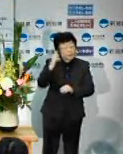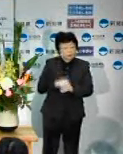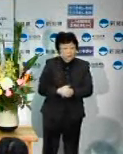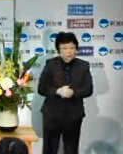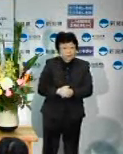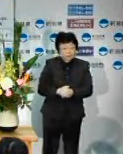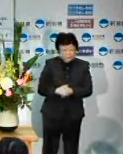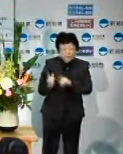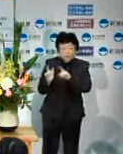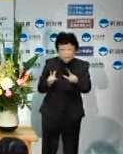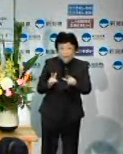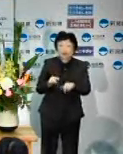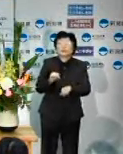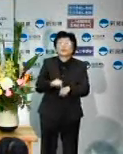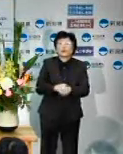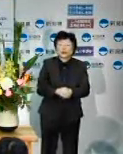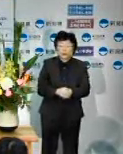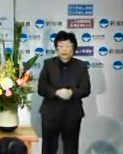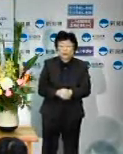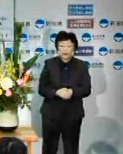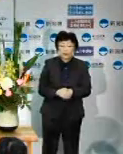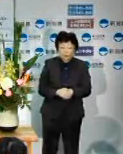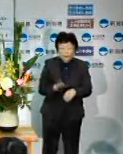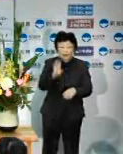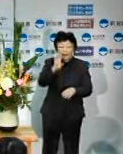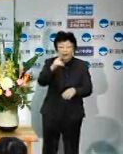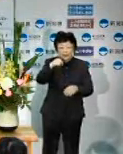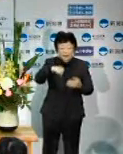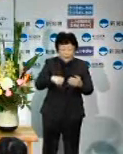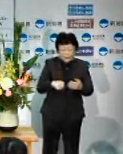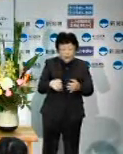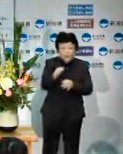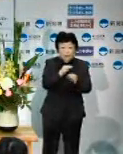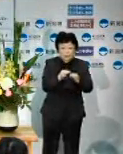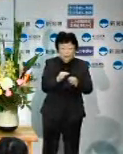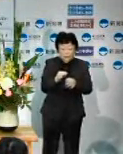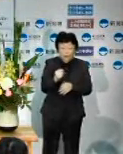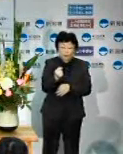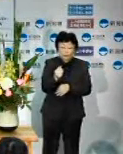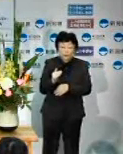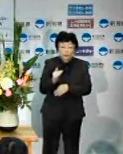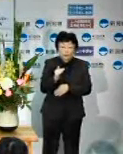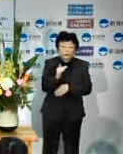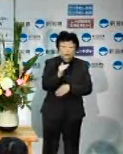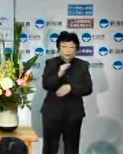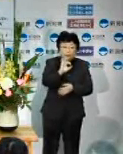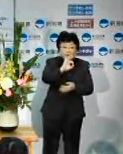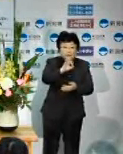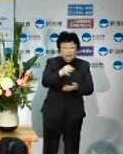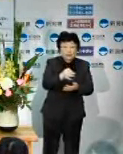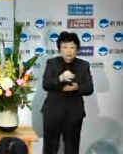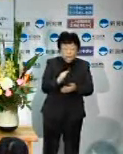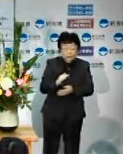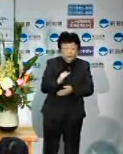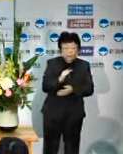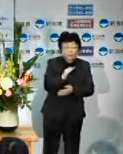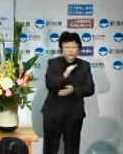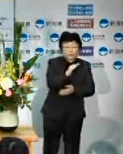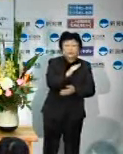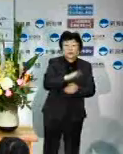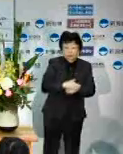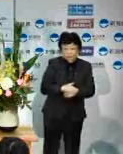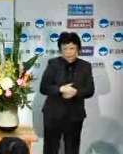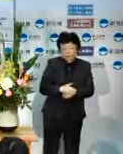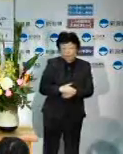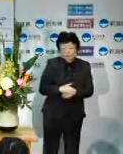これまでの数字的には県内経済は緩やかに持ち直していますし実際税収も伸びています。